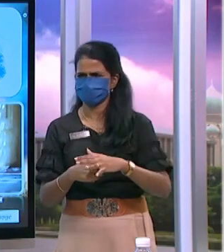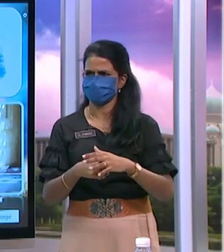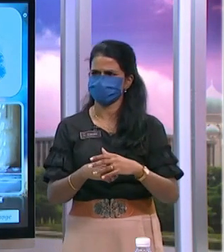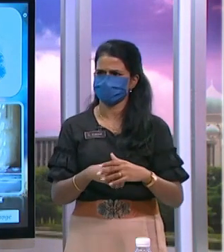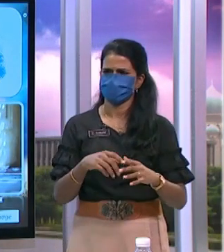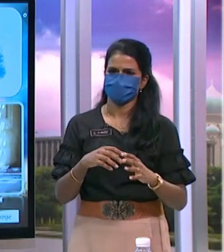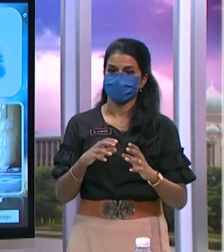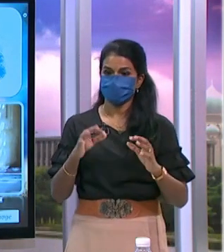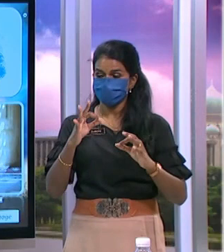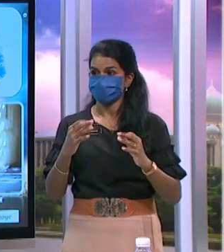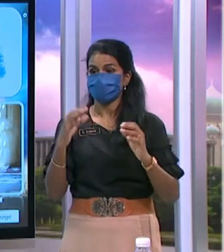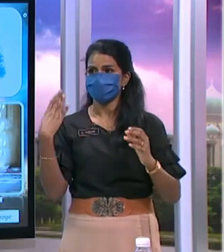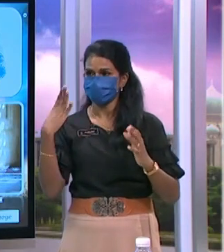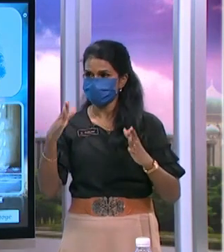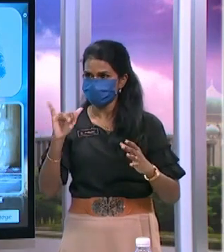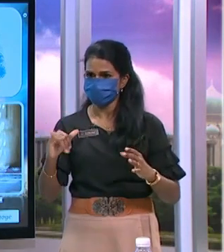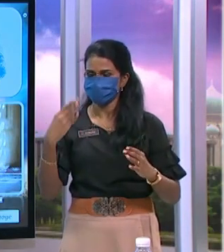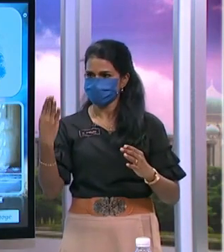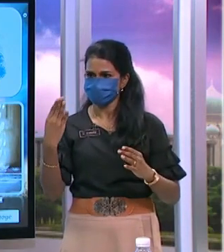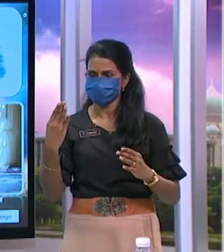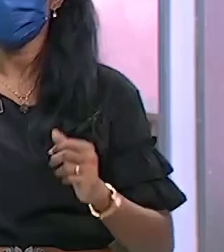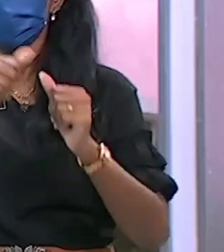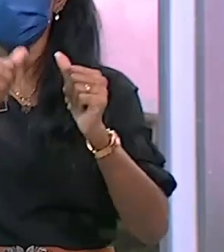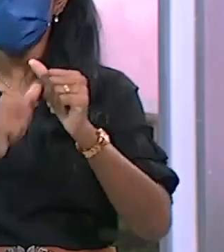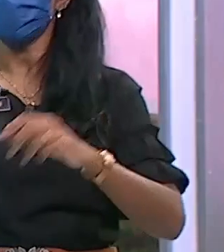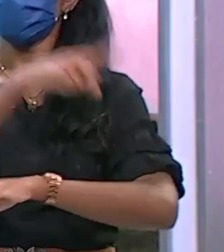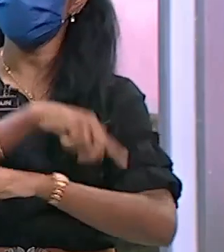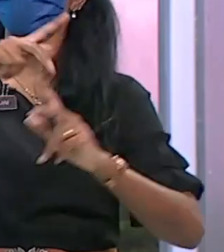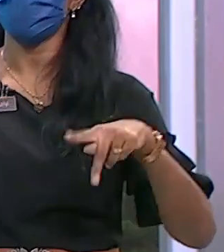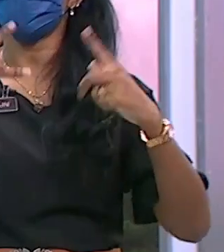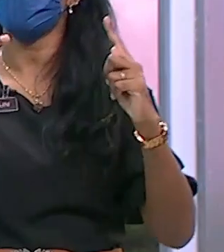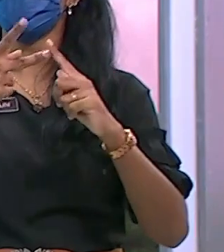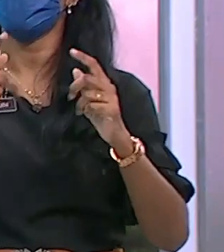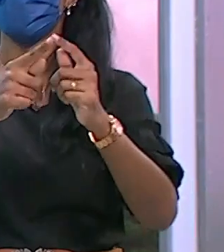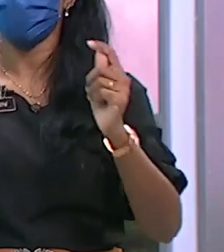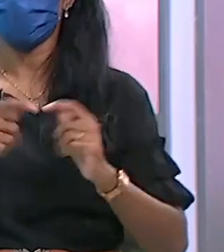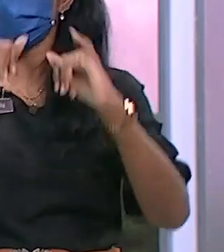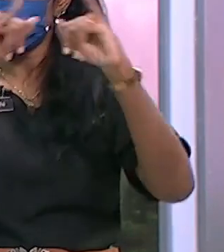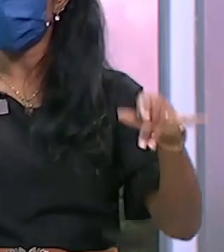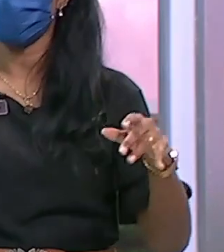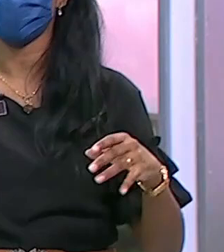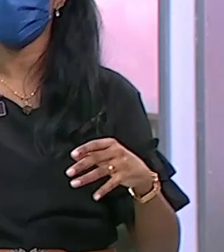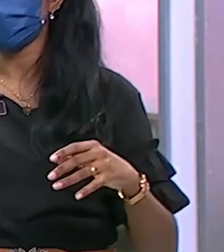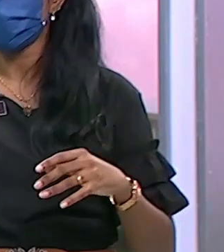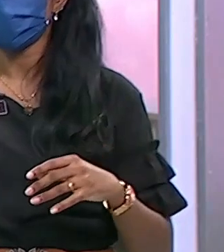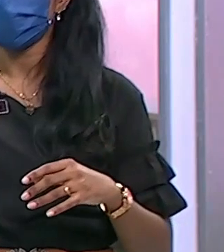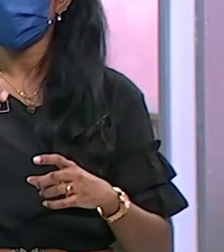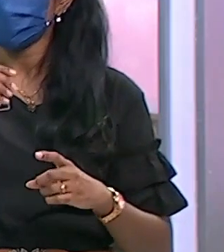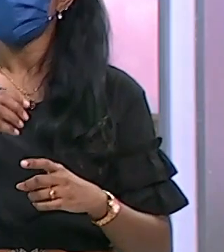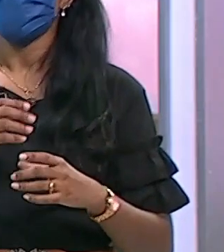stres. Kalau ada orang yang biasanya tiap-tiap hari pergi ke tempat ibadat mereka